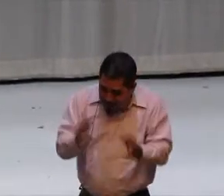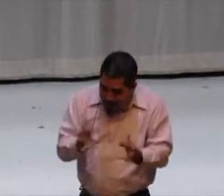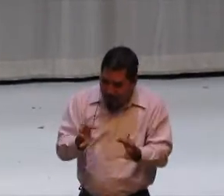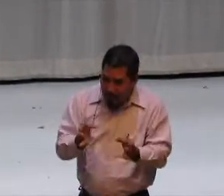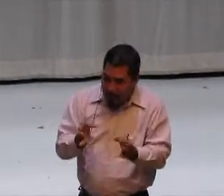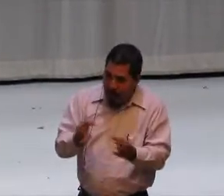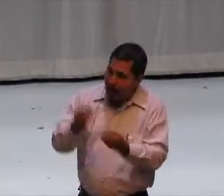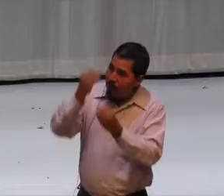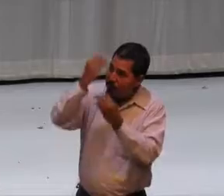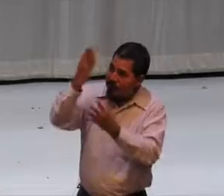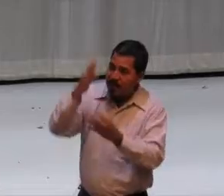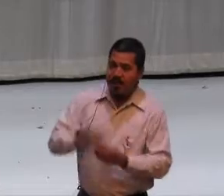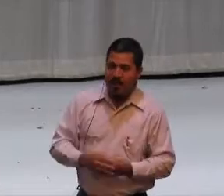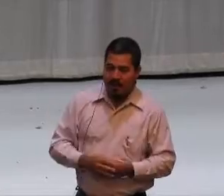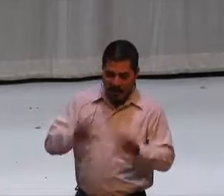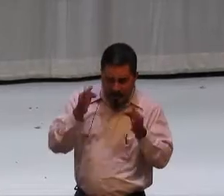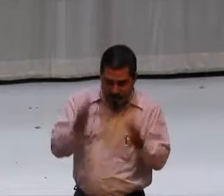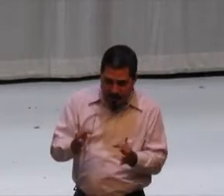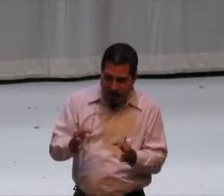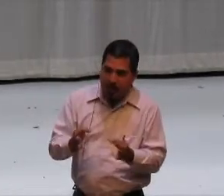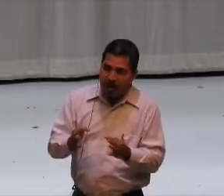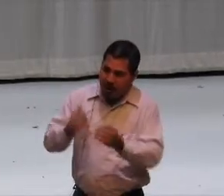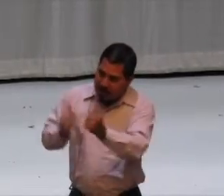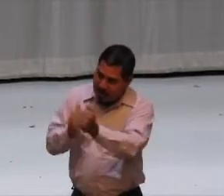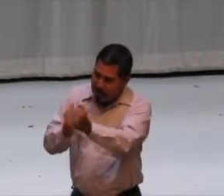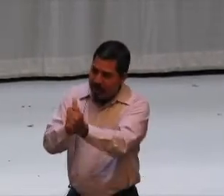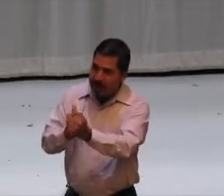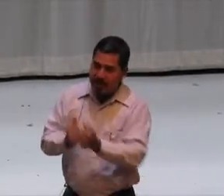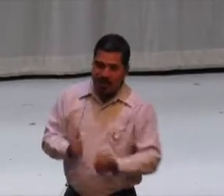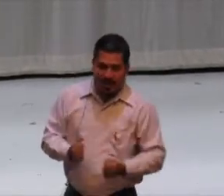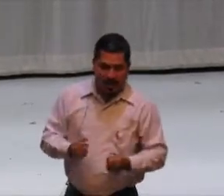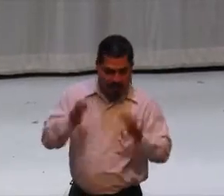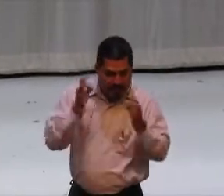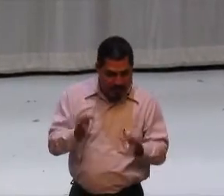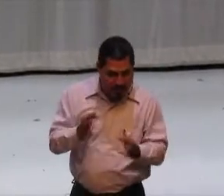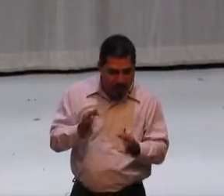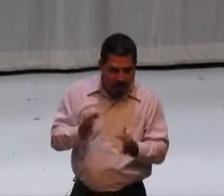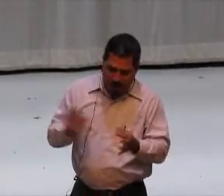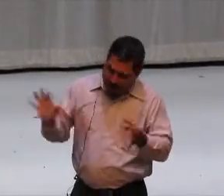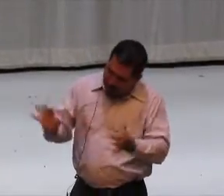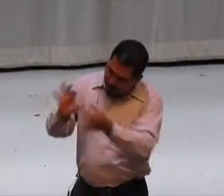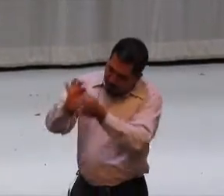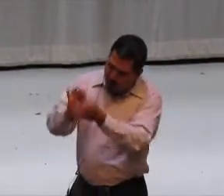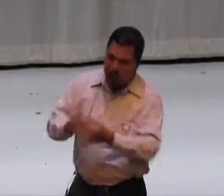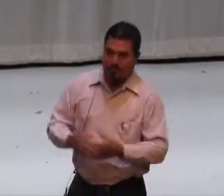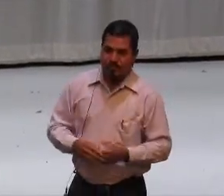decidido a obedecerle, decidido a seguirle, decidido a tener comunión.